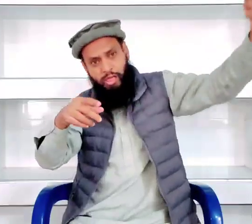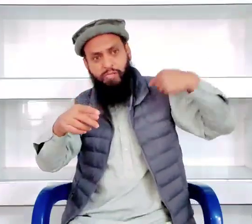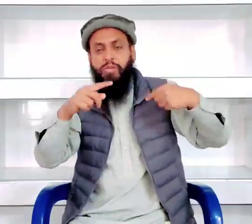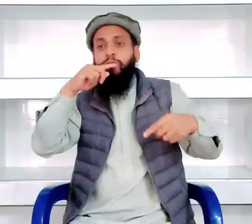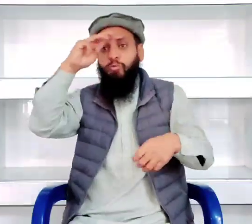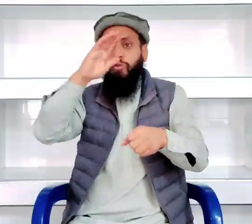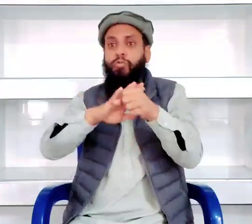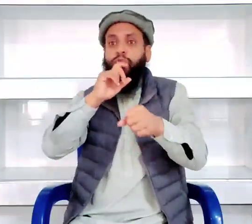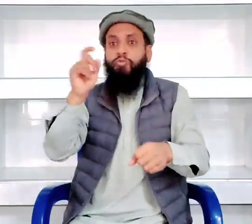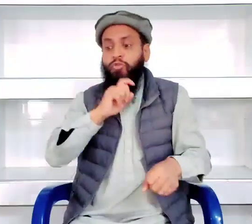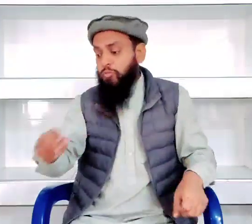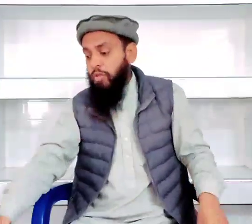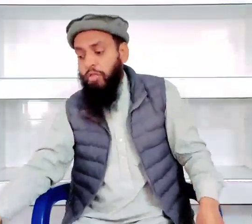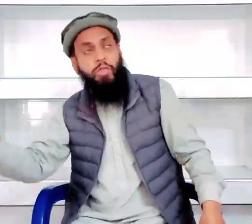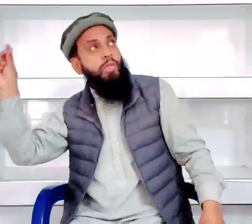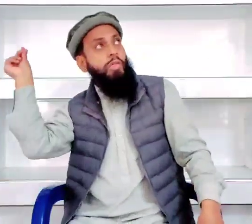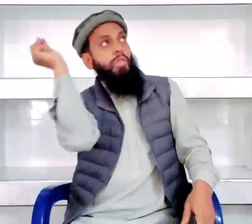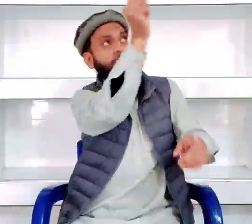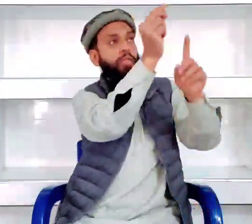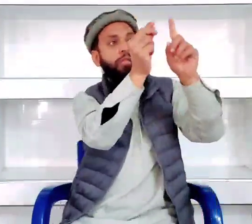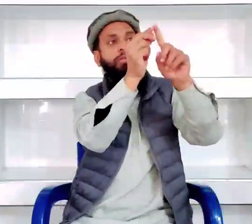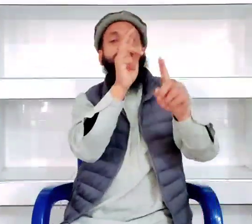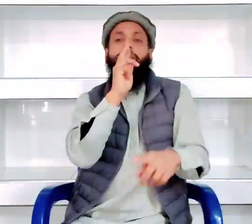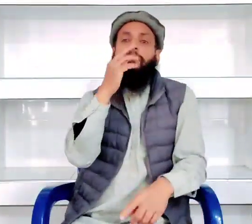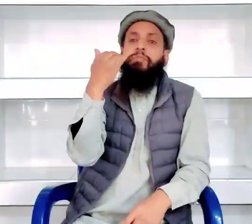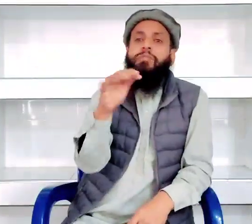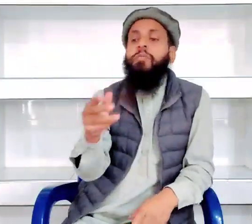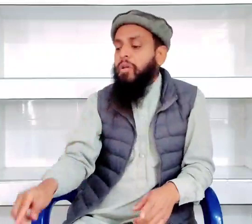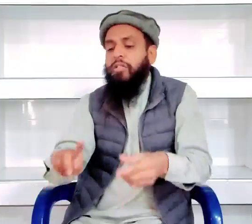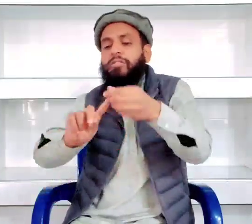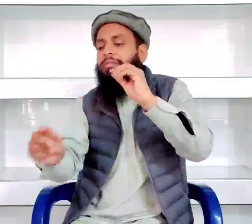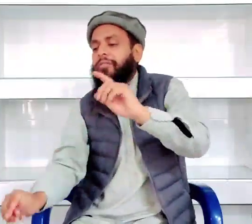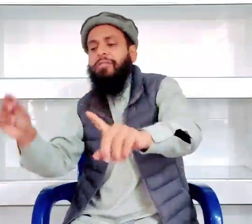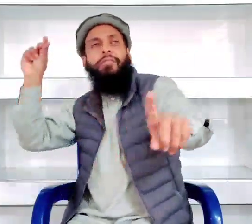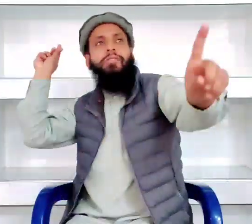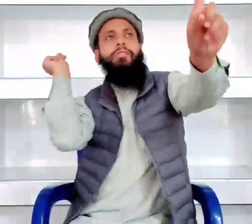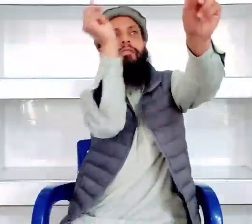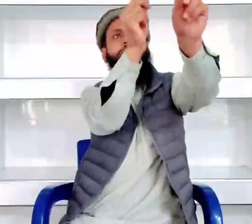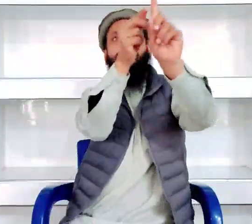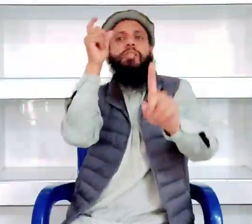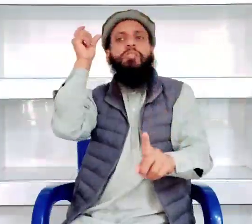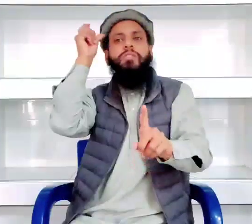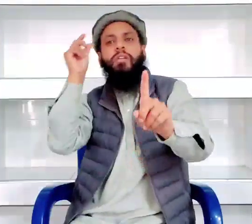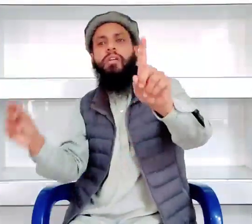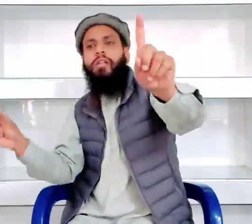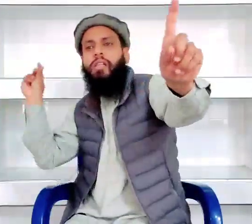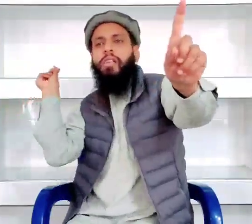او دی تیری ہوئے گی تو اے تو میرے پیارے پیغمبر جناب محمد رسول اللہ صلی اللہ علیہ وسلم نے منع